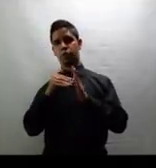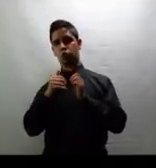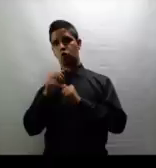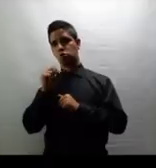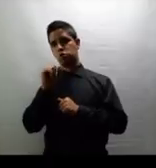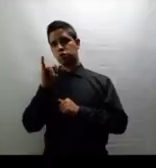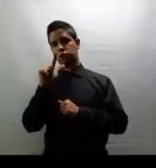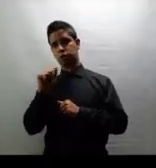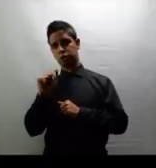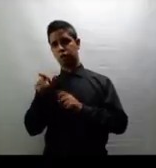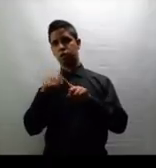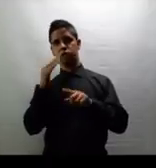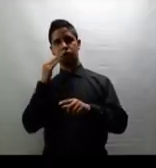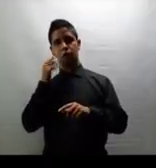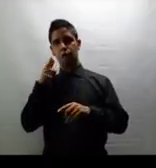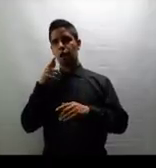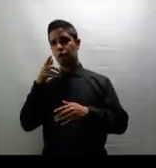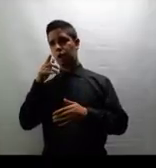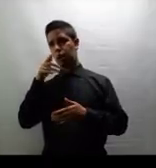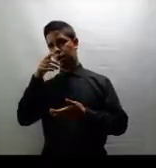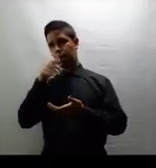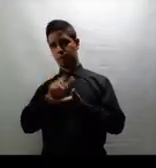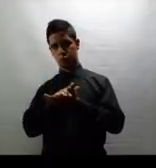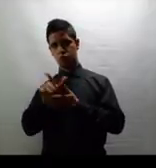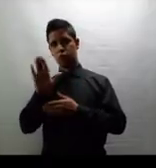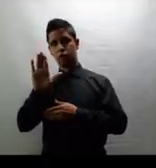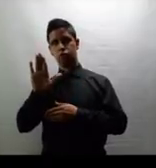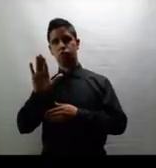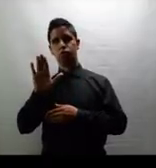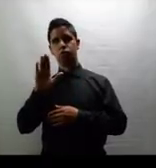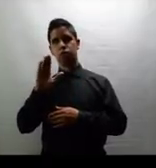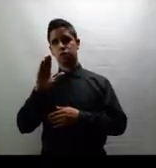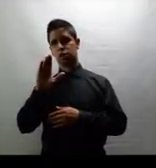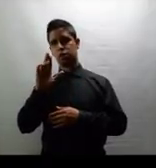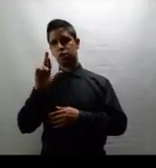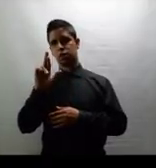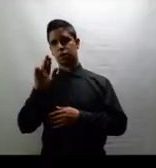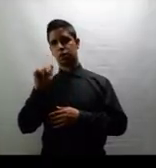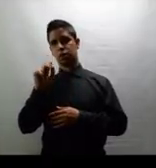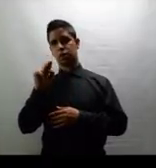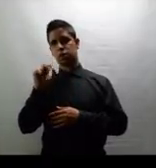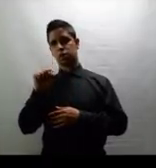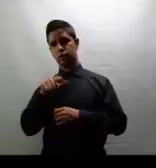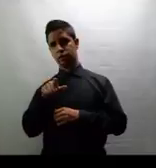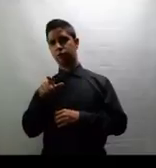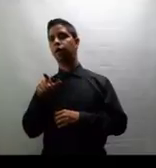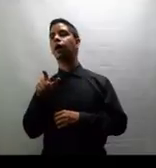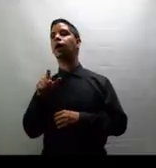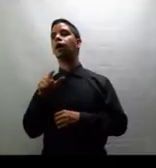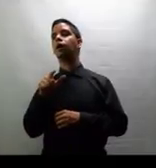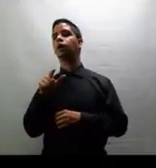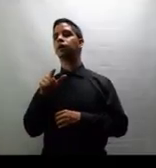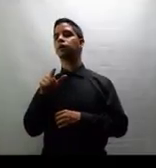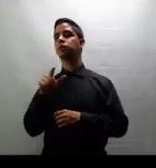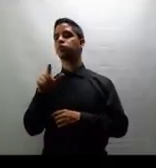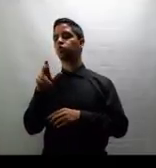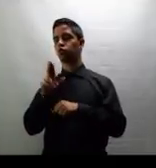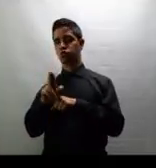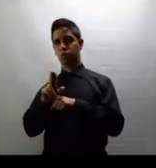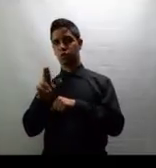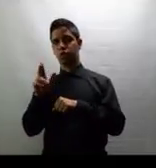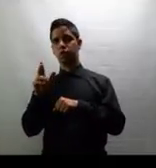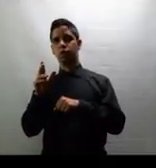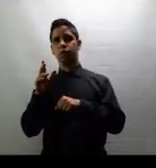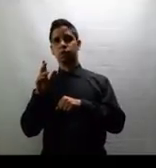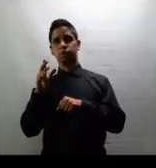el esposo de sila el apellido en aquel momento era crans y le decían las lacras y usar usaron la canción